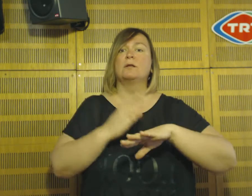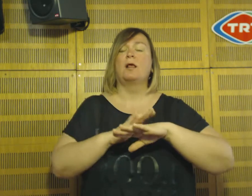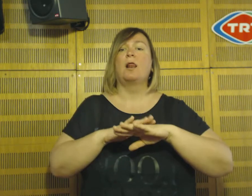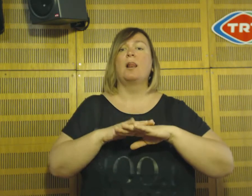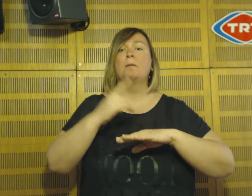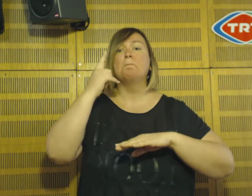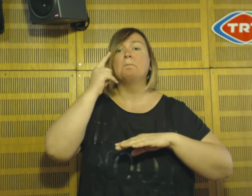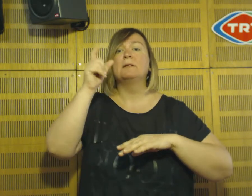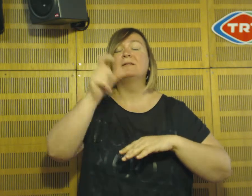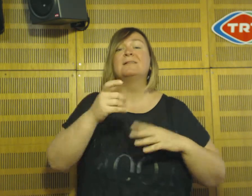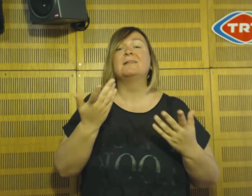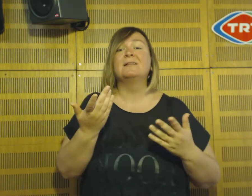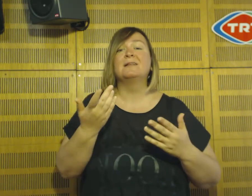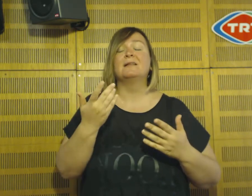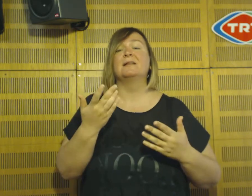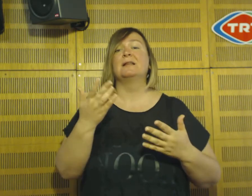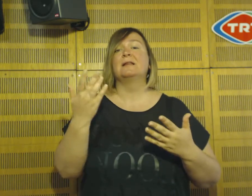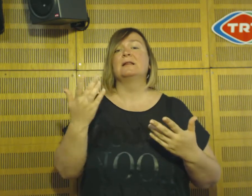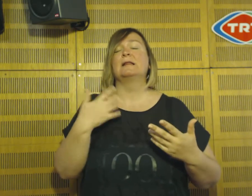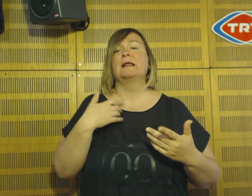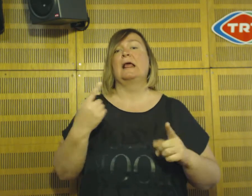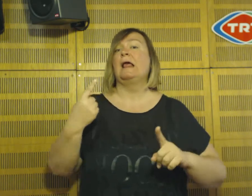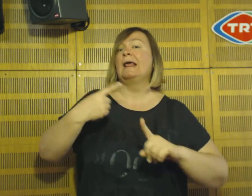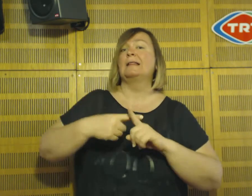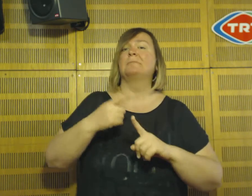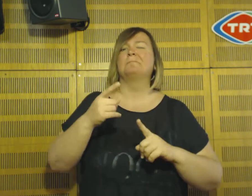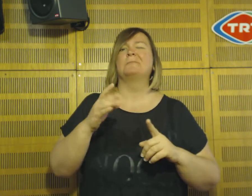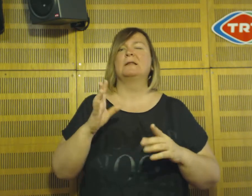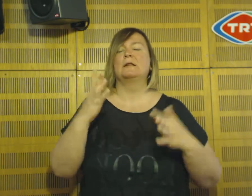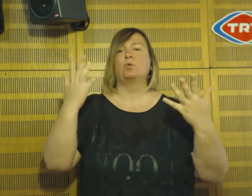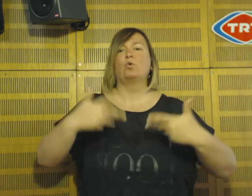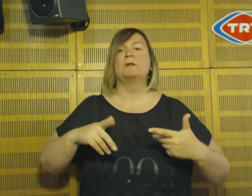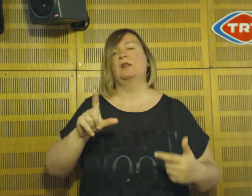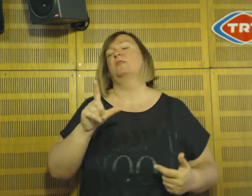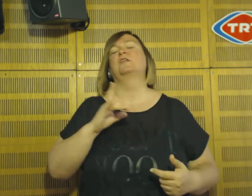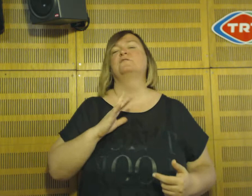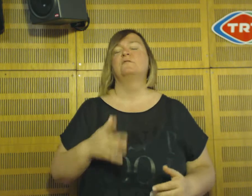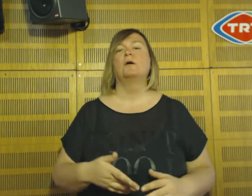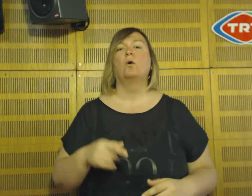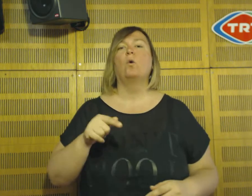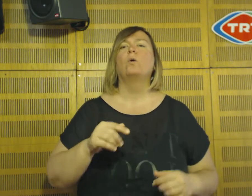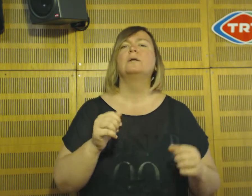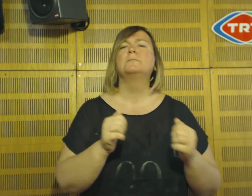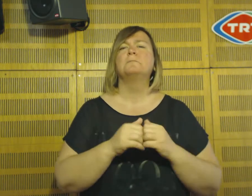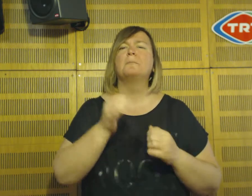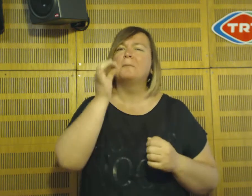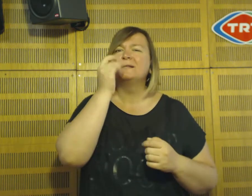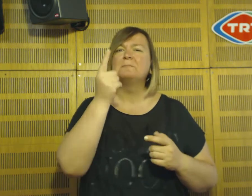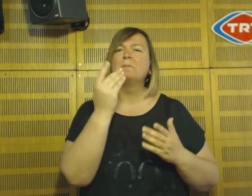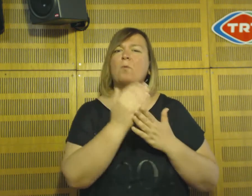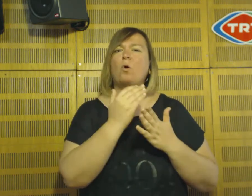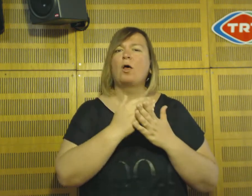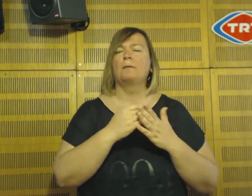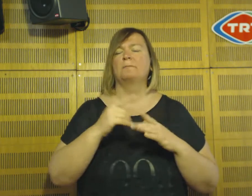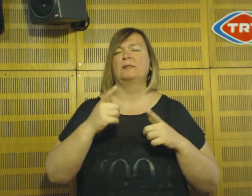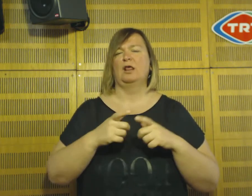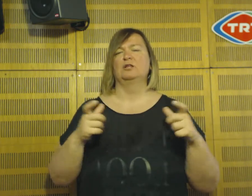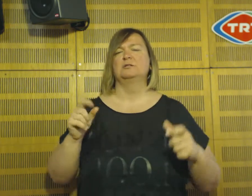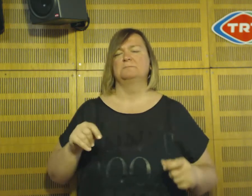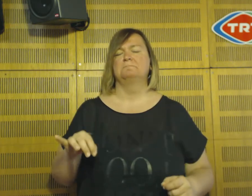kişinin genel özelliklerini bildiği, üstüne ekleyebileceği bir dokümantasyona ihtiyacı var. Onunla da ilgili basit bir program geliştirildi şu anda.